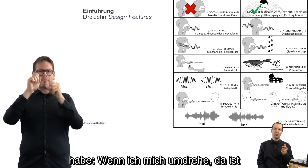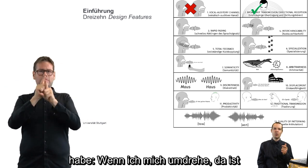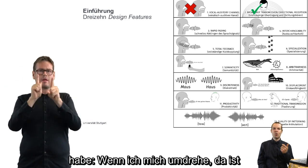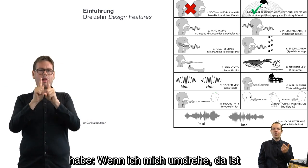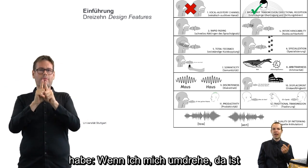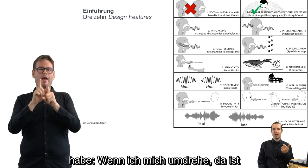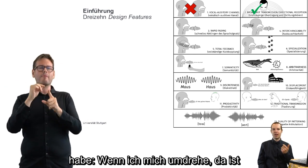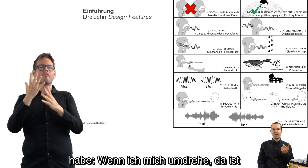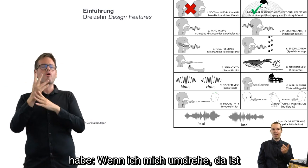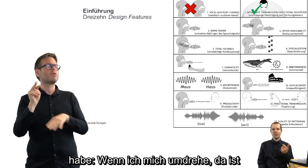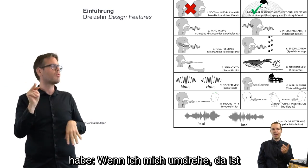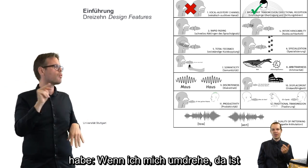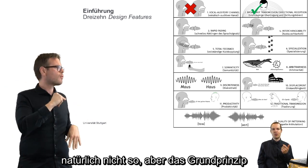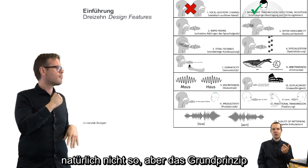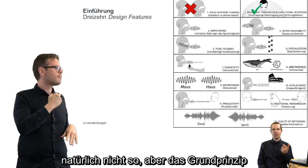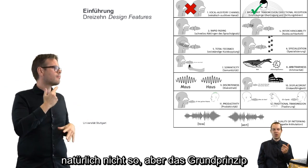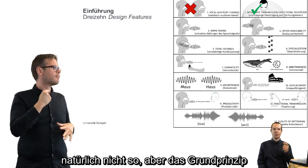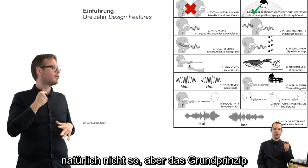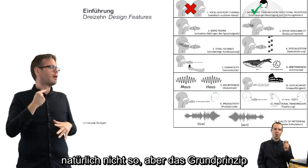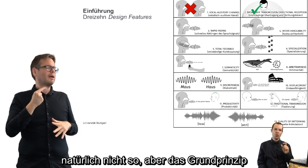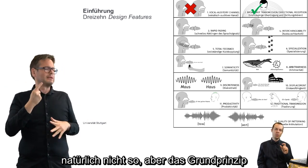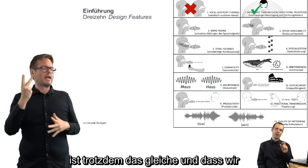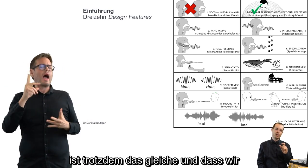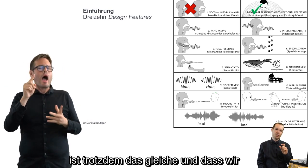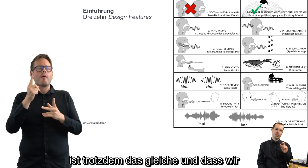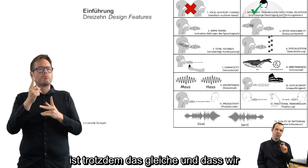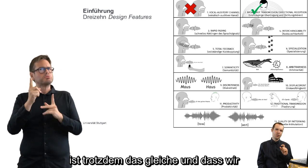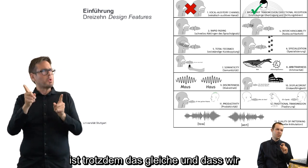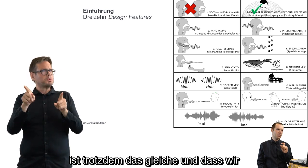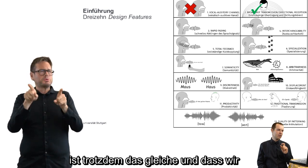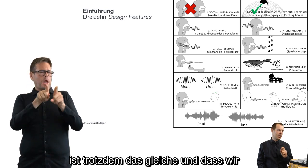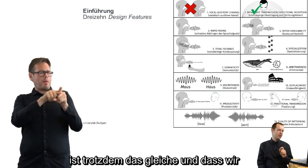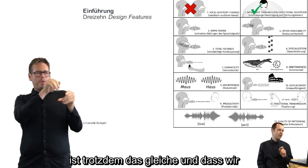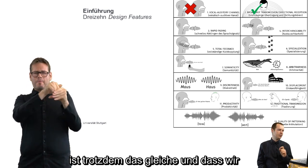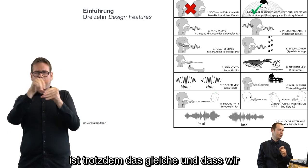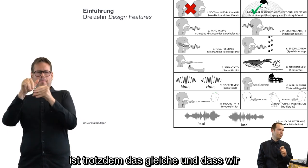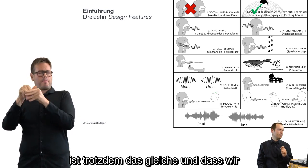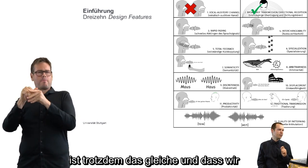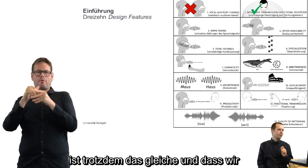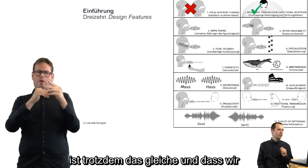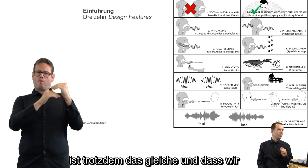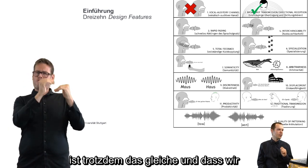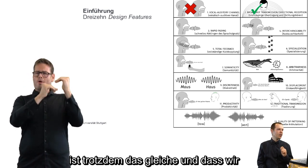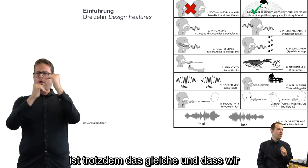ich gesagt habe, wenn ich mich umdrehe, da ist es natürlich nicht so, aber das Grundprinzip ist trotzdem das Gleiche.